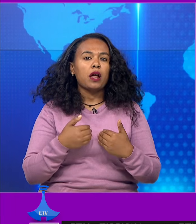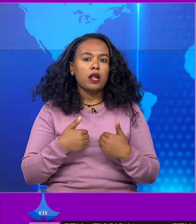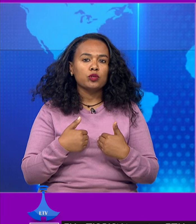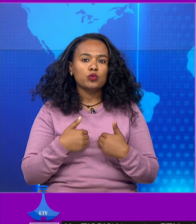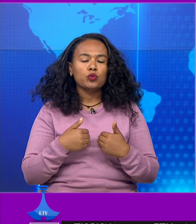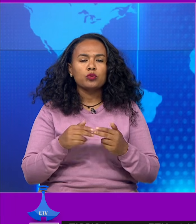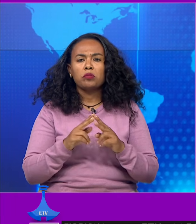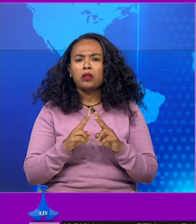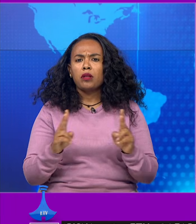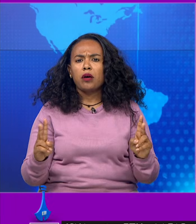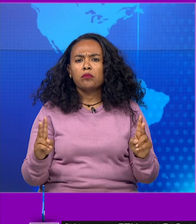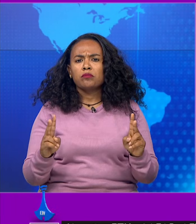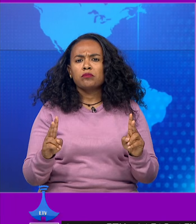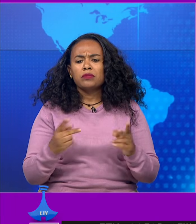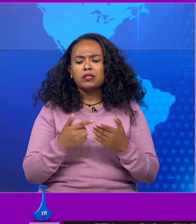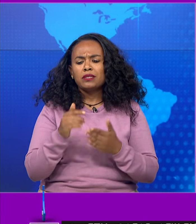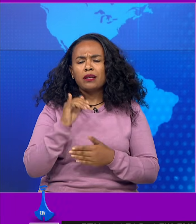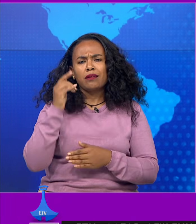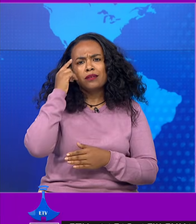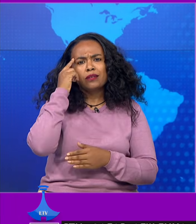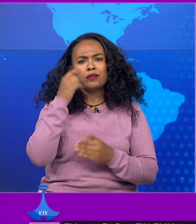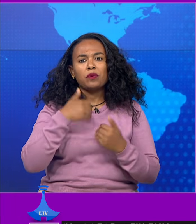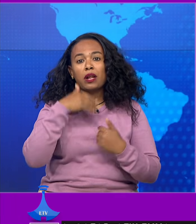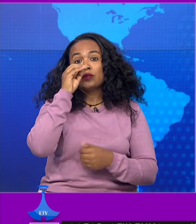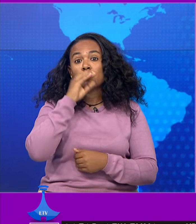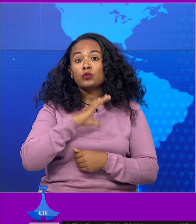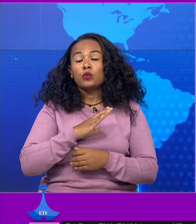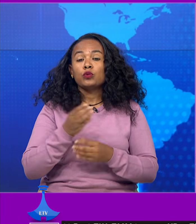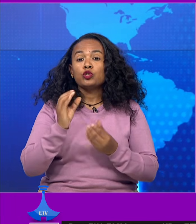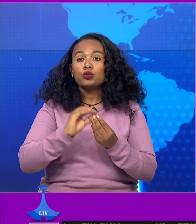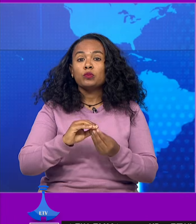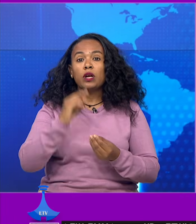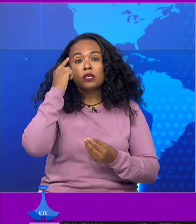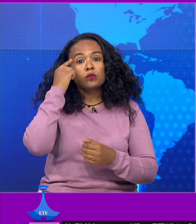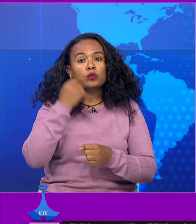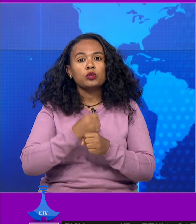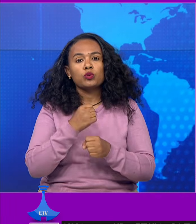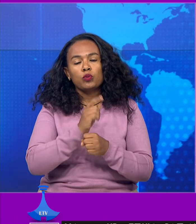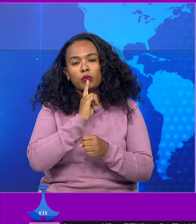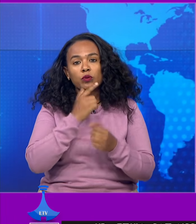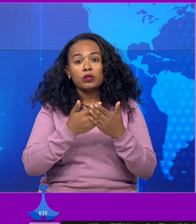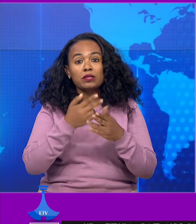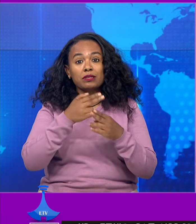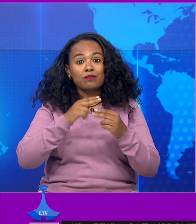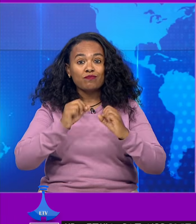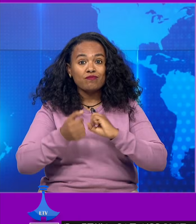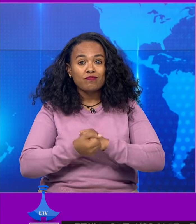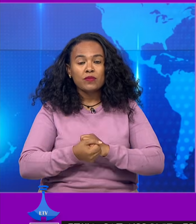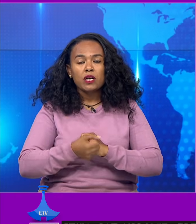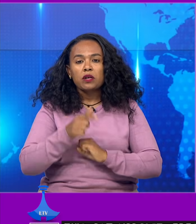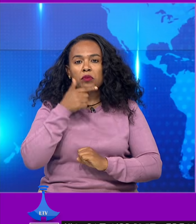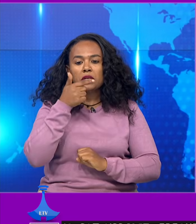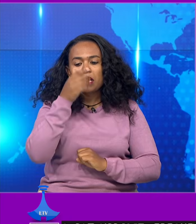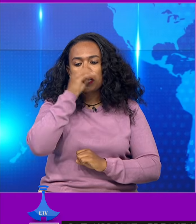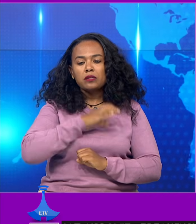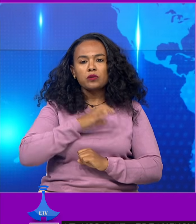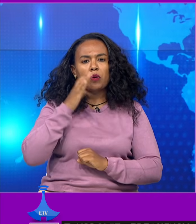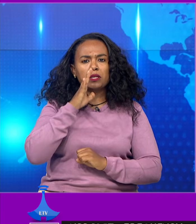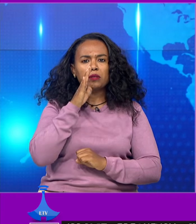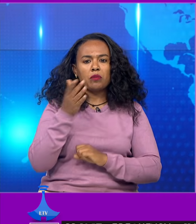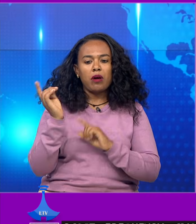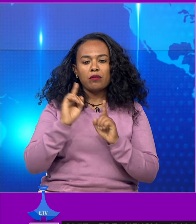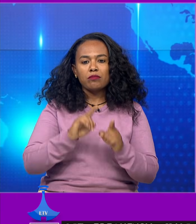በጣም ቾቪኒስት የሆነ አስተሳሰብ ያላቸው ሰዎችም ጭምር አስበው የሰሩበት ነው። ያንን ስሟን ለመቀየር ብትናገር ሰው አይሰማም። መጥቶ ሲያይ